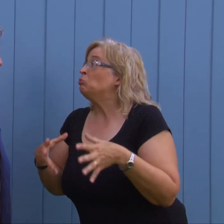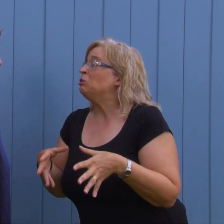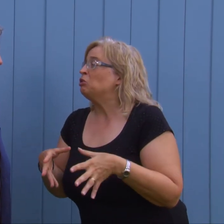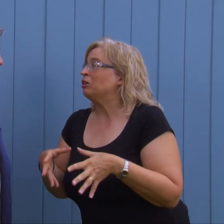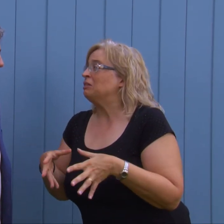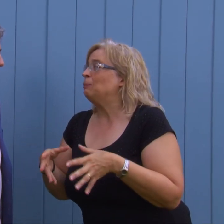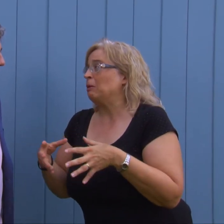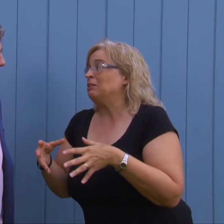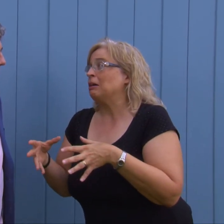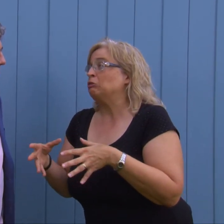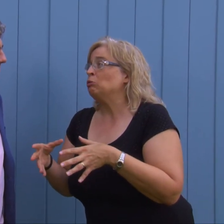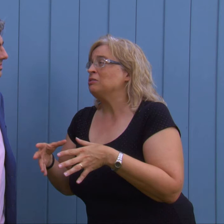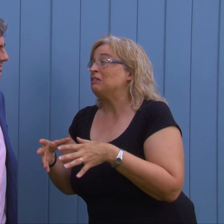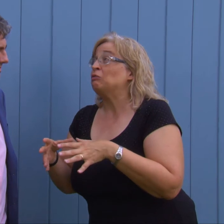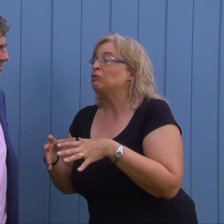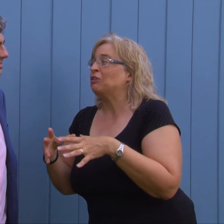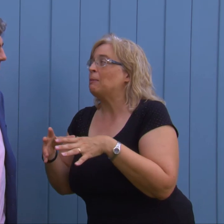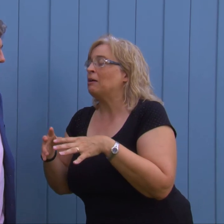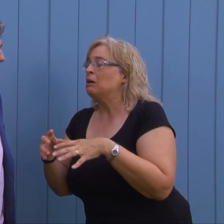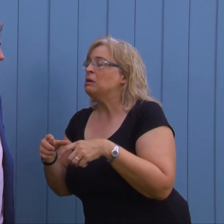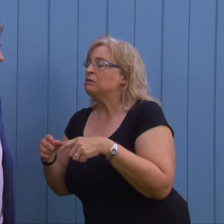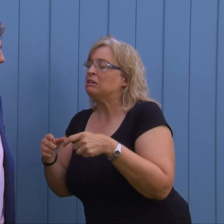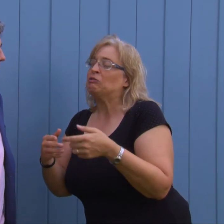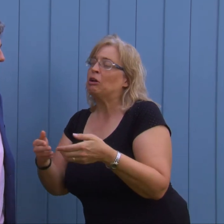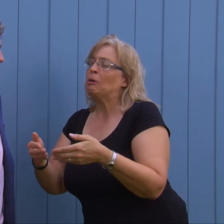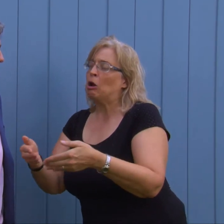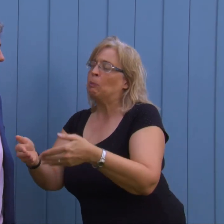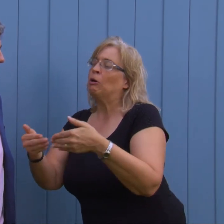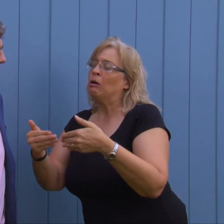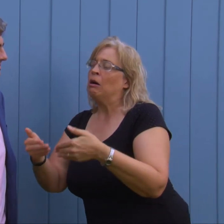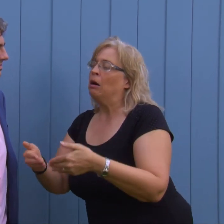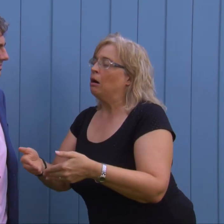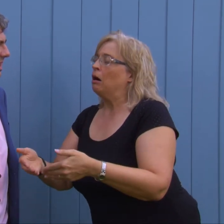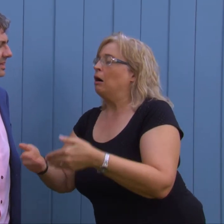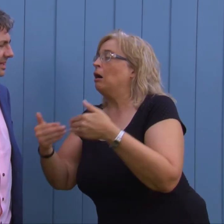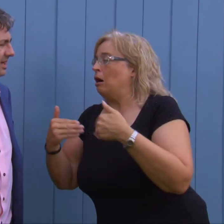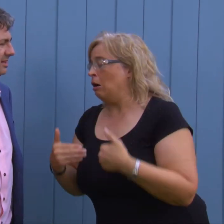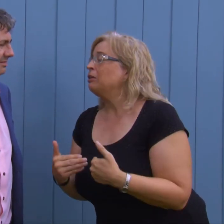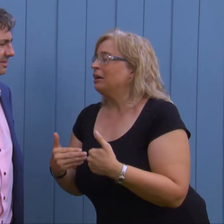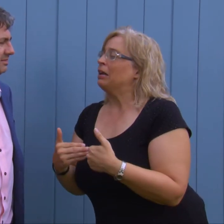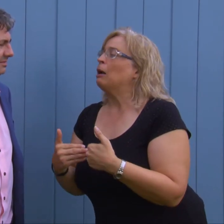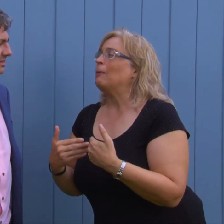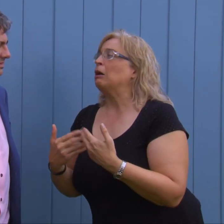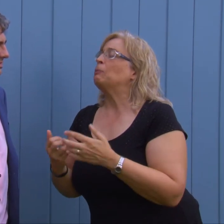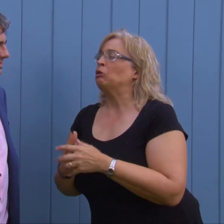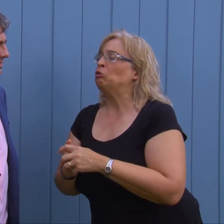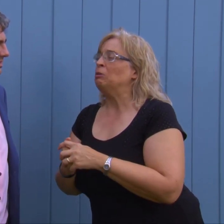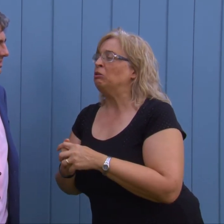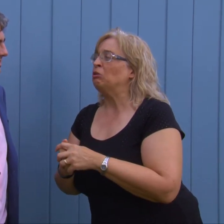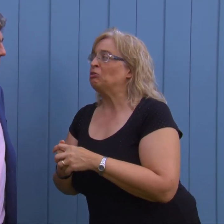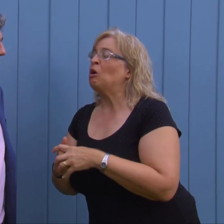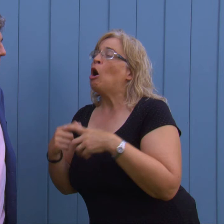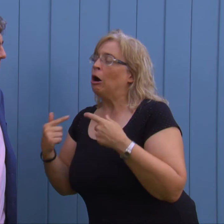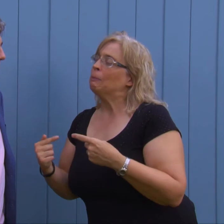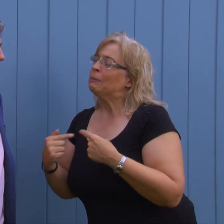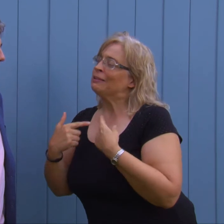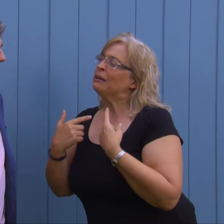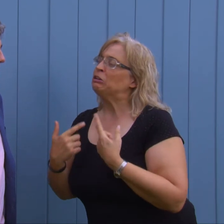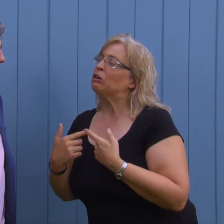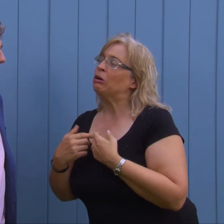une minorité parmi tant d'autres, ce qui est vraiment un pas en arrière par rapport à 2009. Ouais. En même temps, il y a